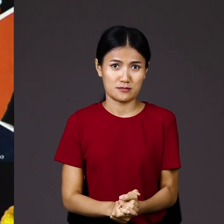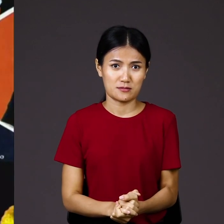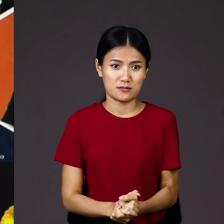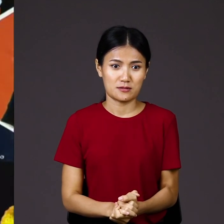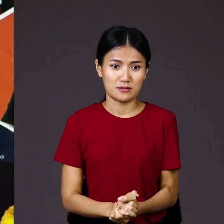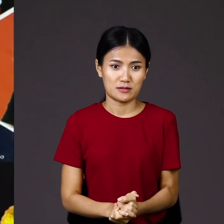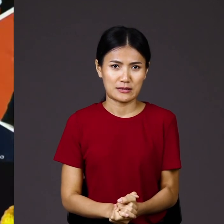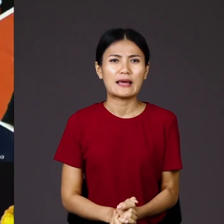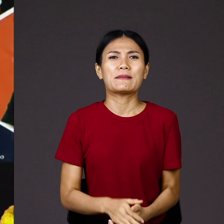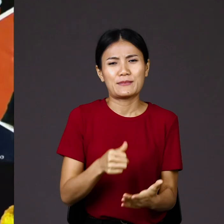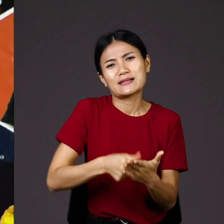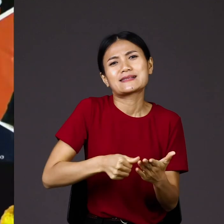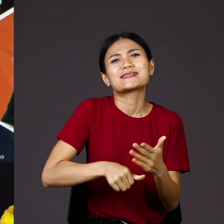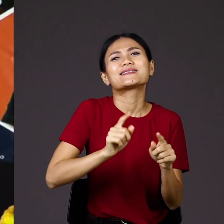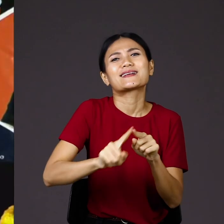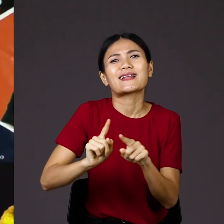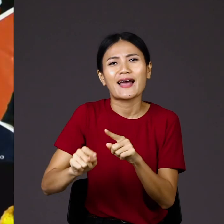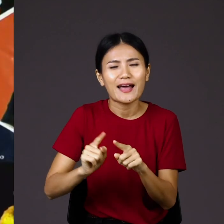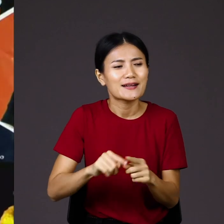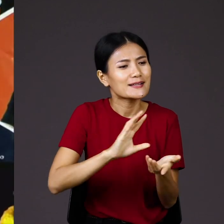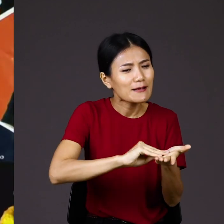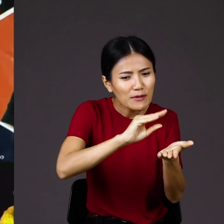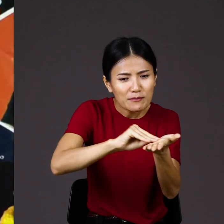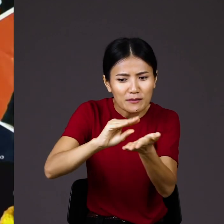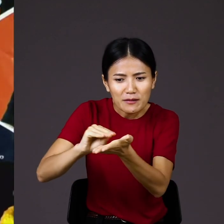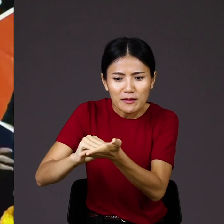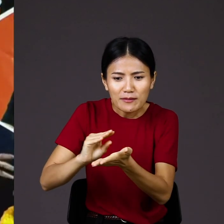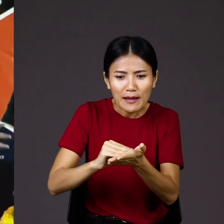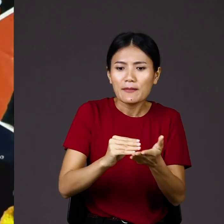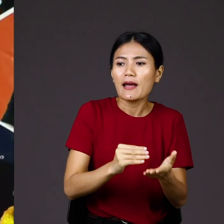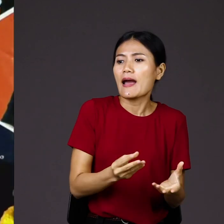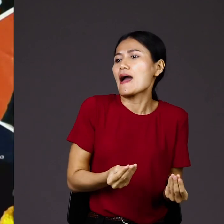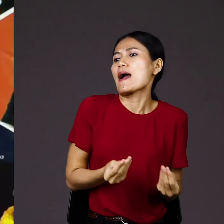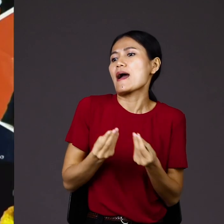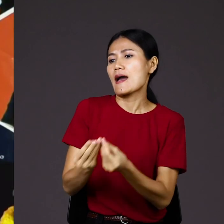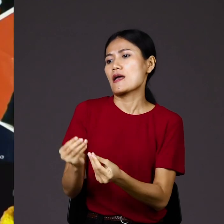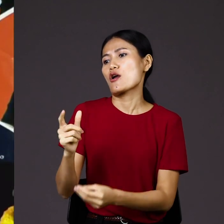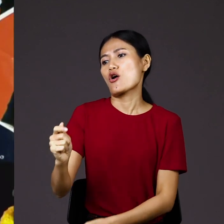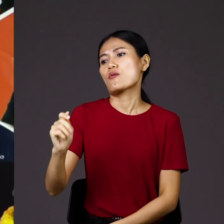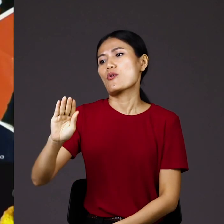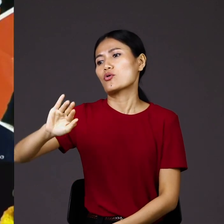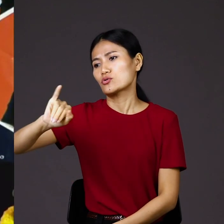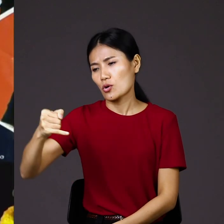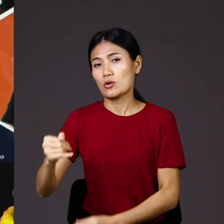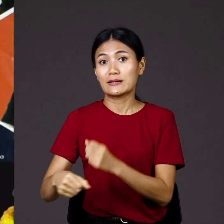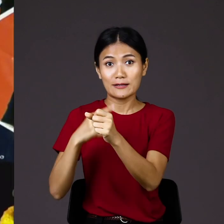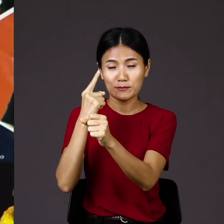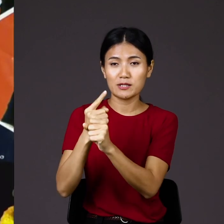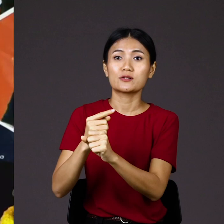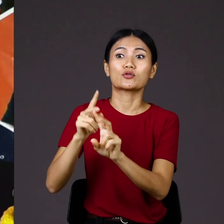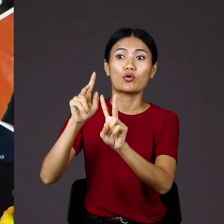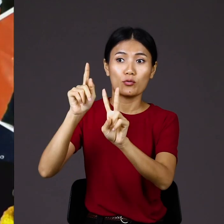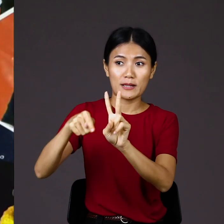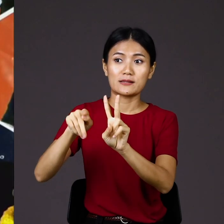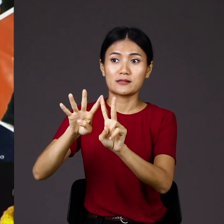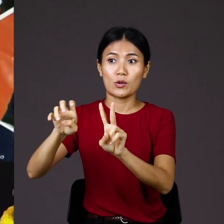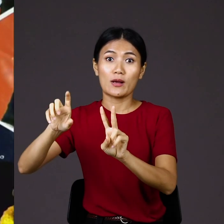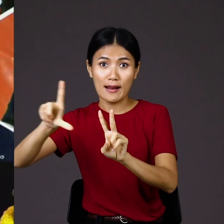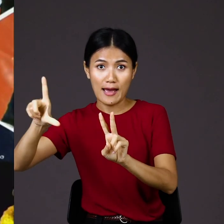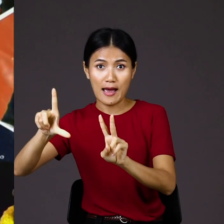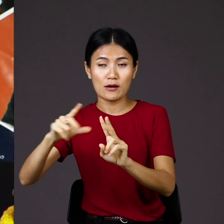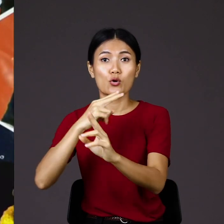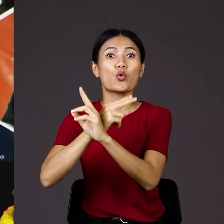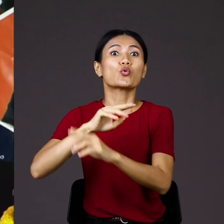ได้นิติบุคคลภาษีเงินได้บุคคลธรรมดาไอ้พวกนี้แหละครับเขาก็มารวมกันแล้วมากองไว้ที่อบจ.ปีละ 2,400 ล้